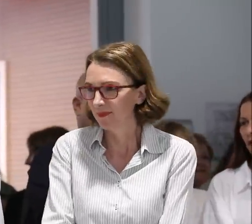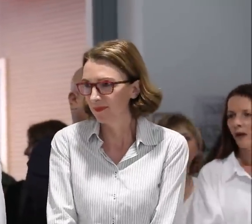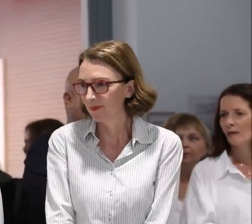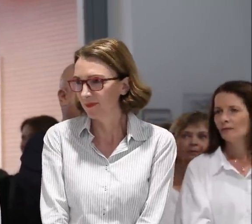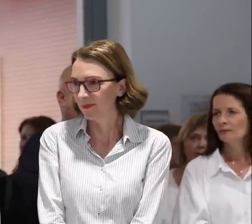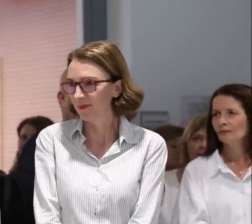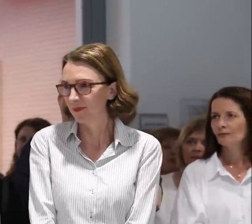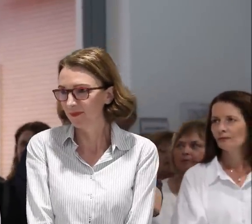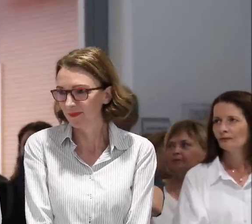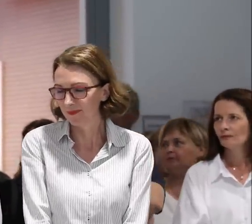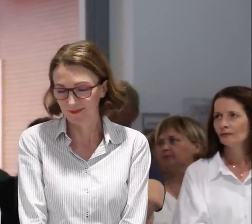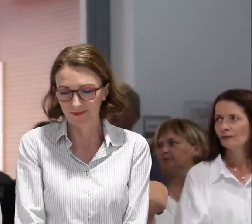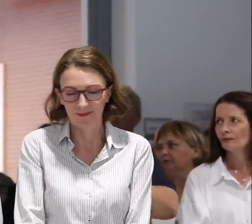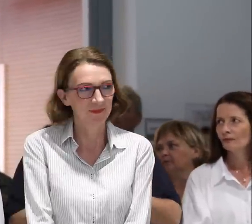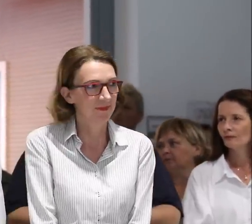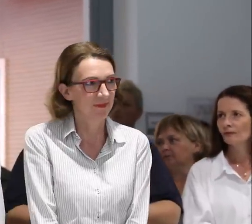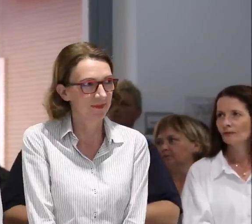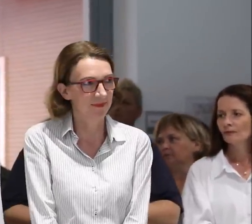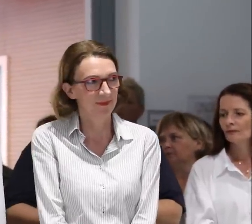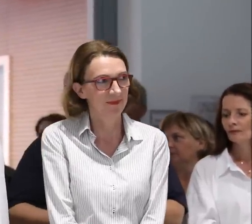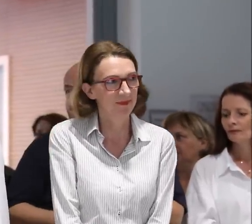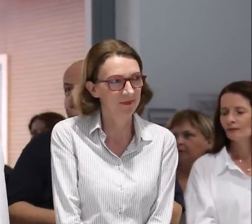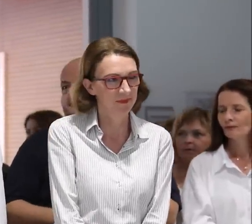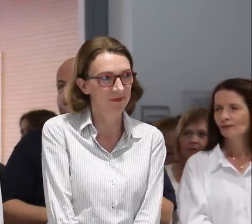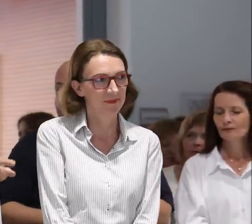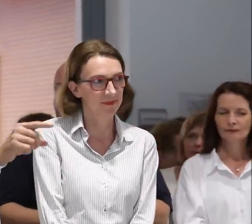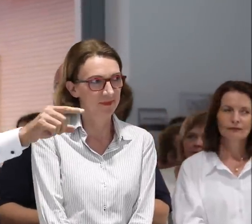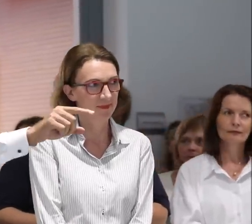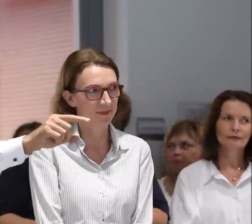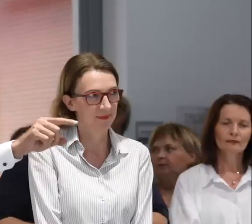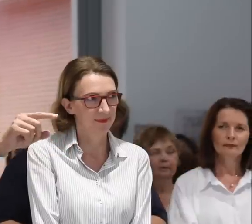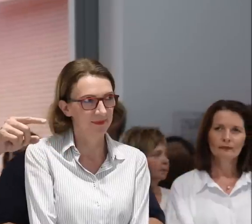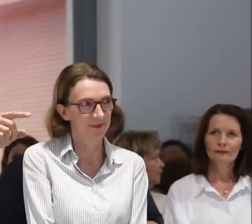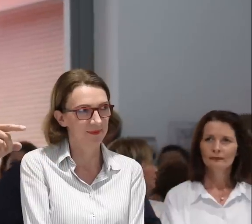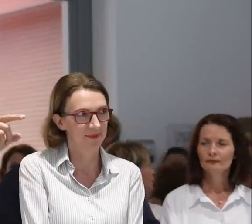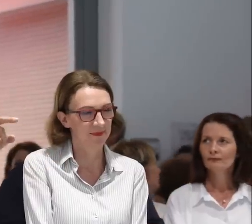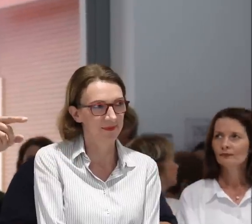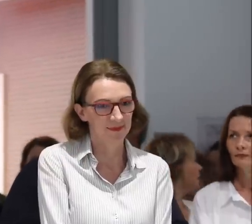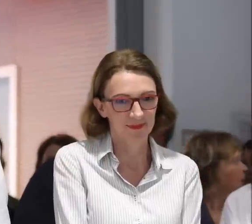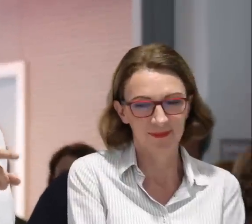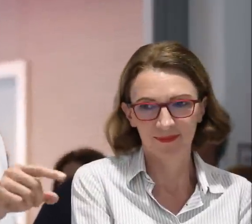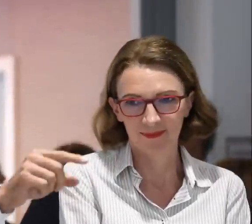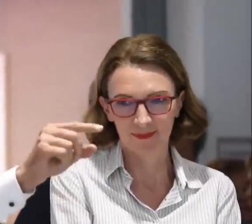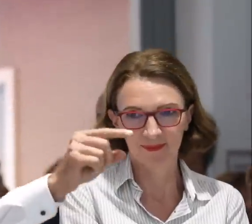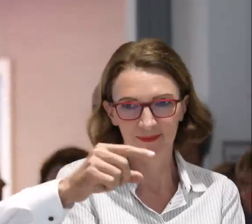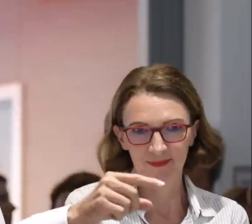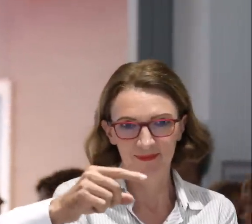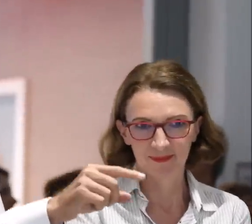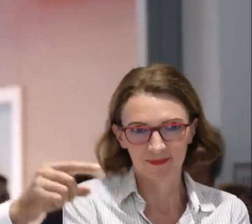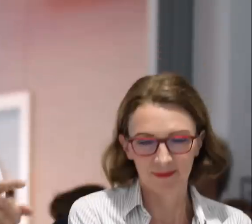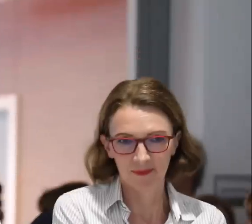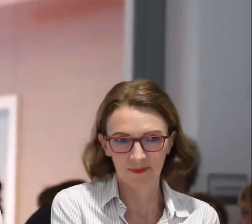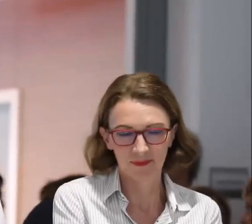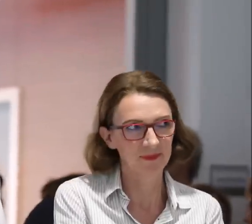nezadovoljni njihovim radom pa ste im dali otkaz. Dali ste im otkaz, a onda ste iz gradskog proračuna, odnosno